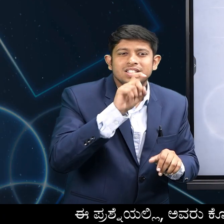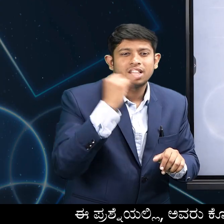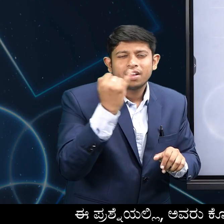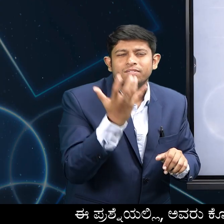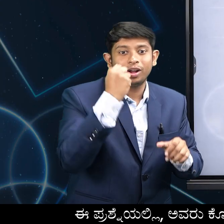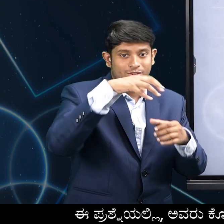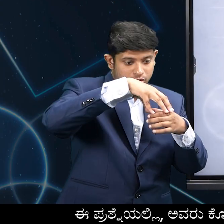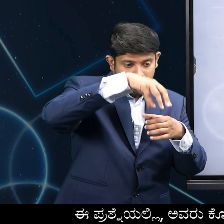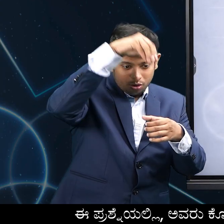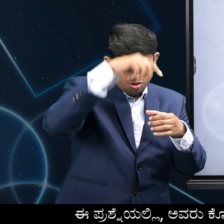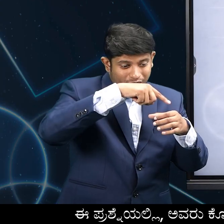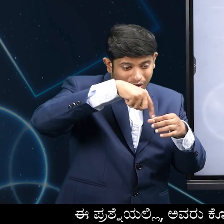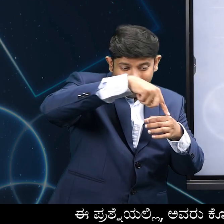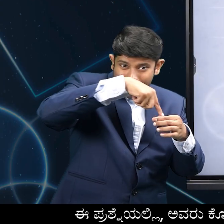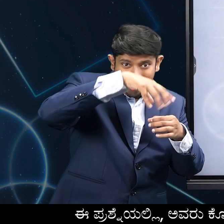ಮೇಲ್ಮೈ ಪ್ರದೇಶವನ್ನ ಕಂಡುಹಿಡಿಯಲು ಕೇಳಿದ್ದಾರೆ.